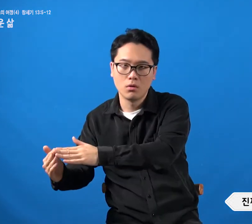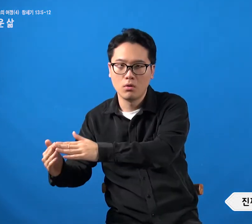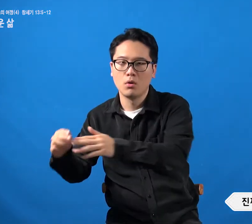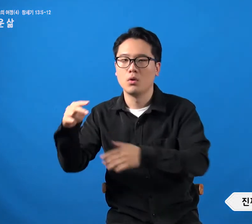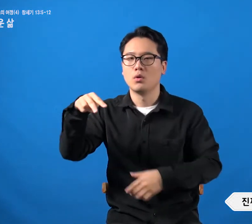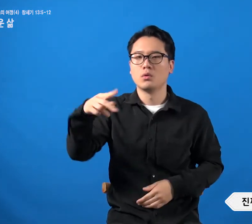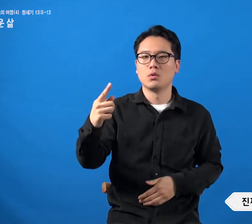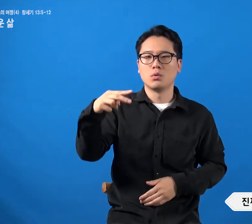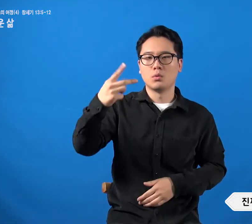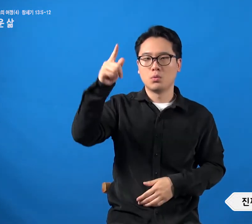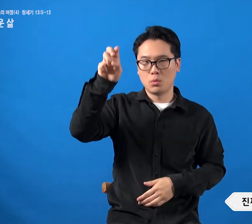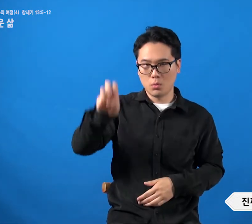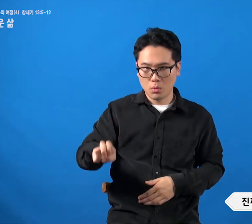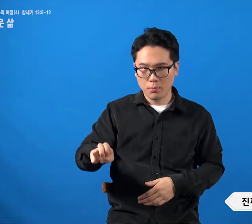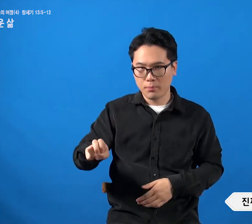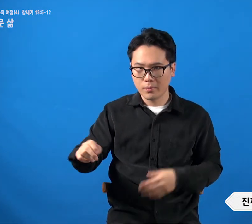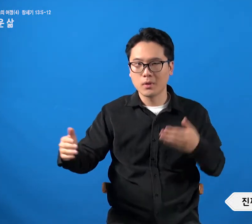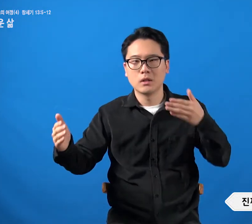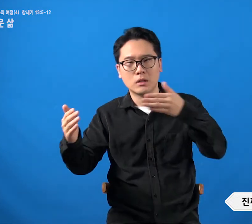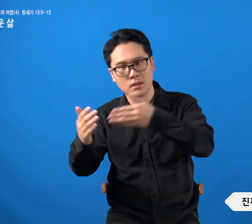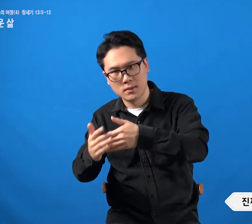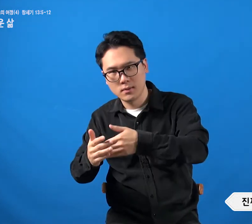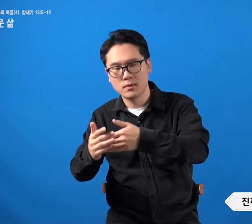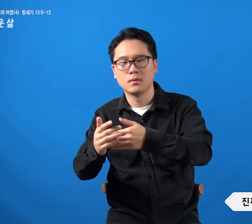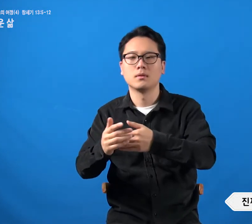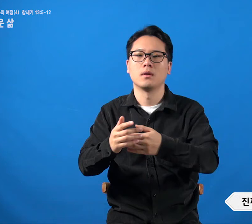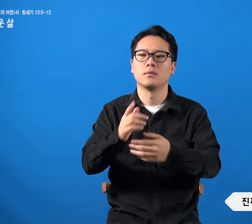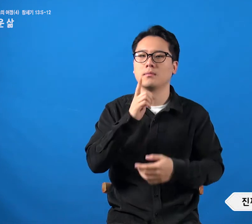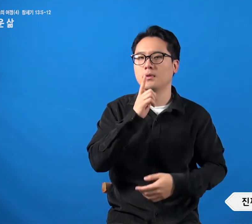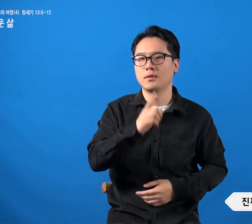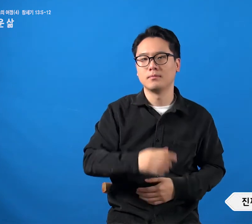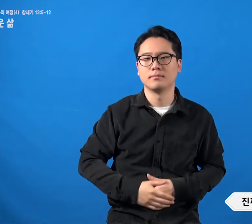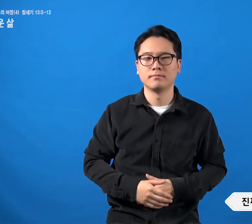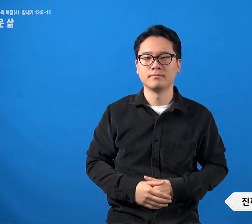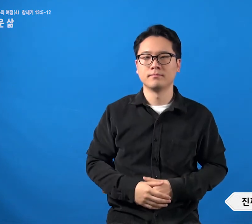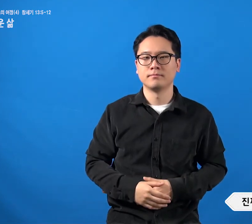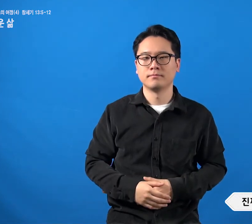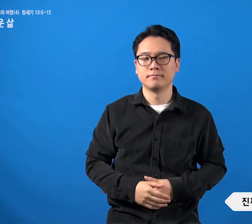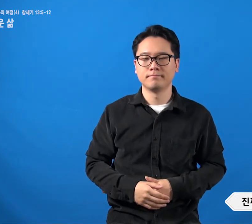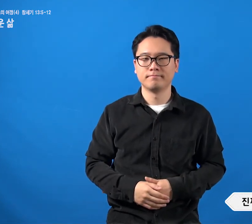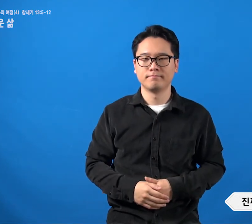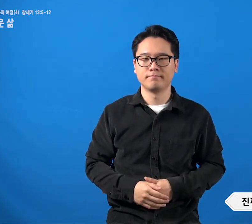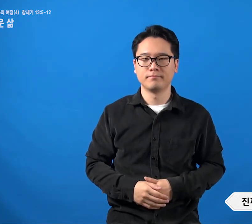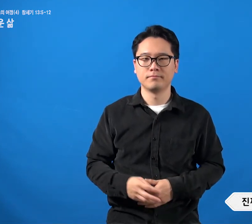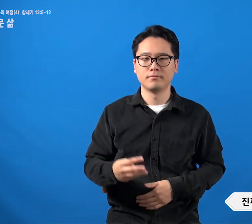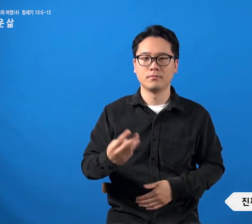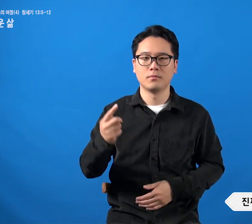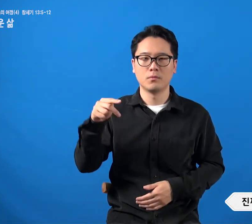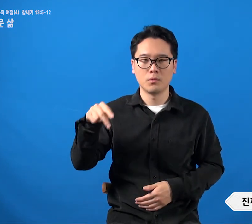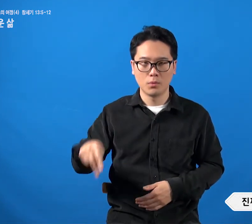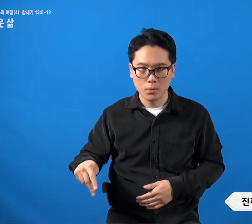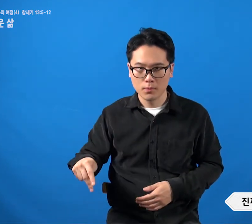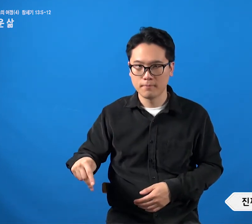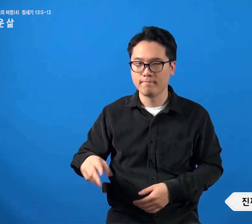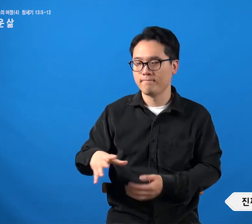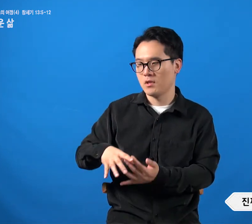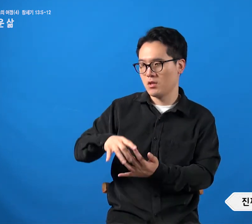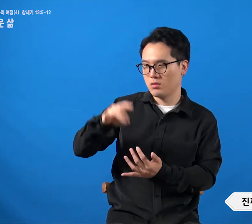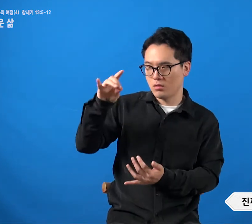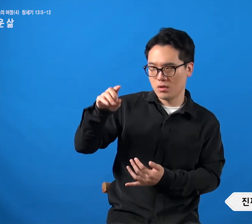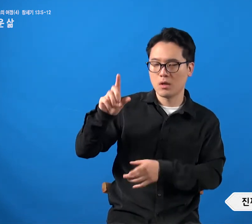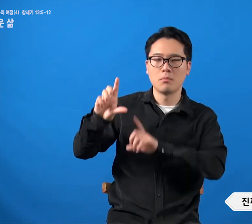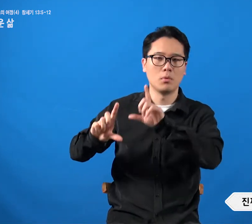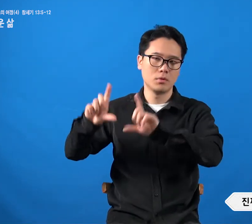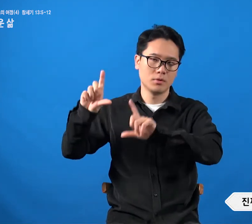이르렀더라. 애굽 땅과 같은 땅, 소돔까지 이른 땅, 롯의 선택의 모습을